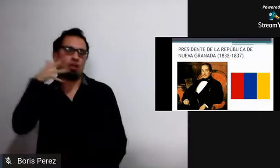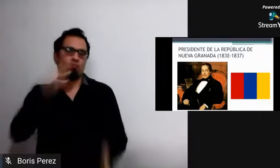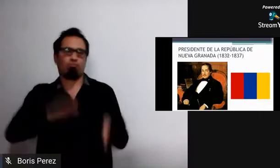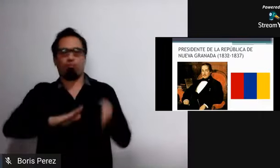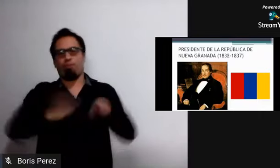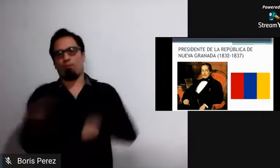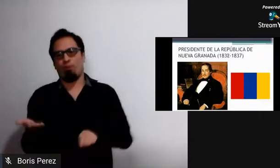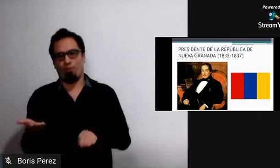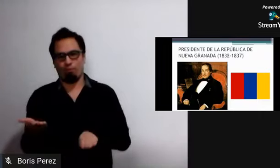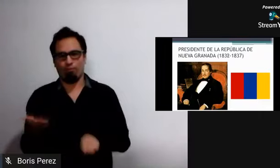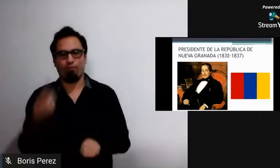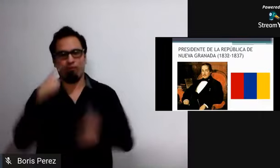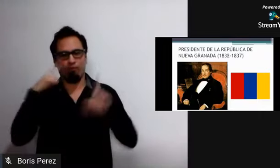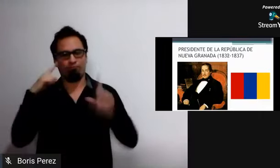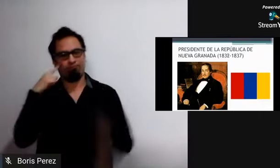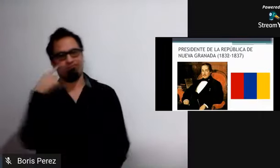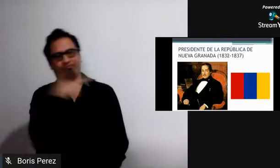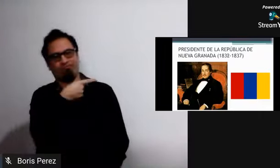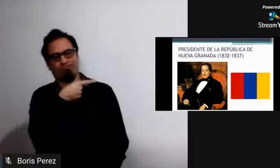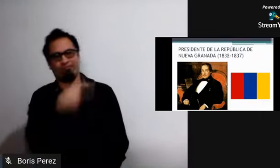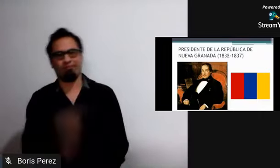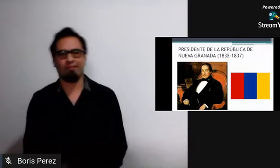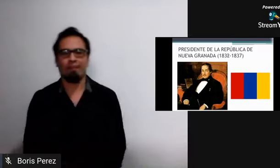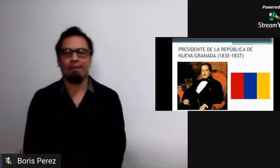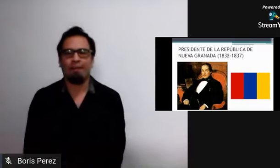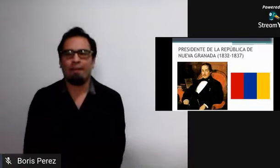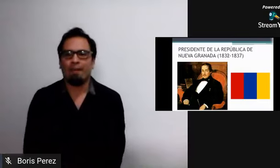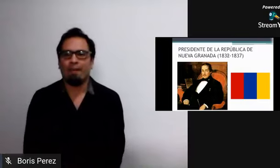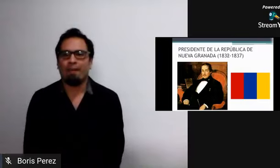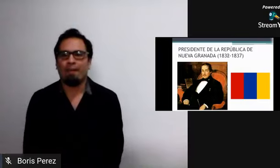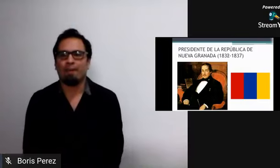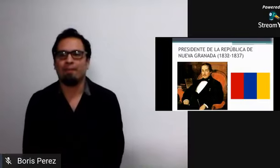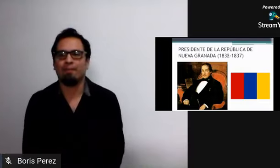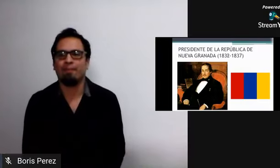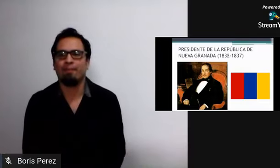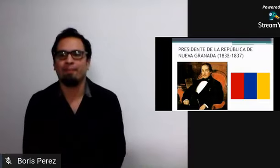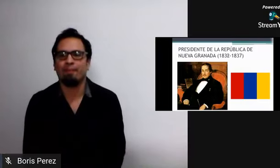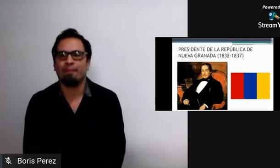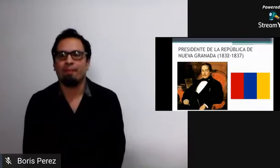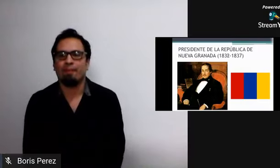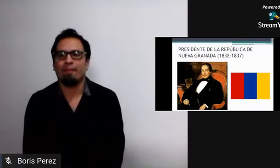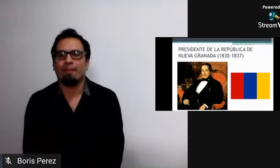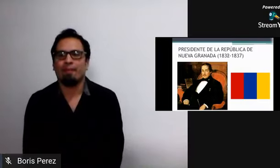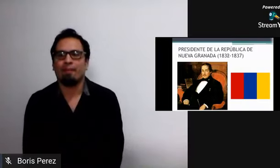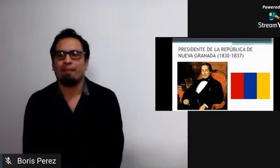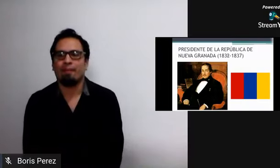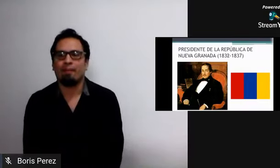refleja en ese momento la imagen de Santander cuando ya estaba pronto y próximo a fallecer.